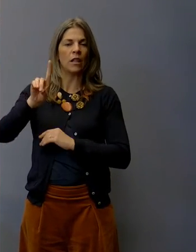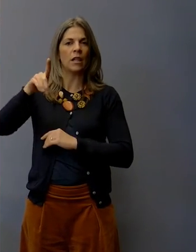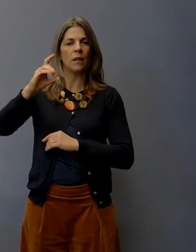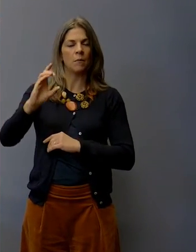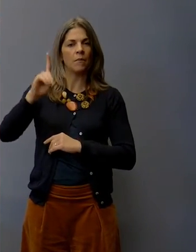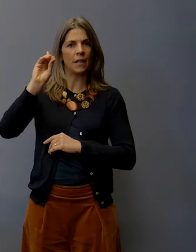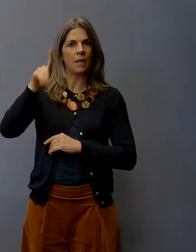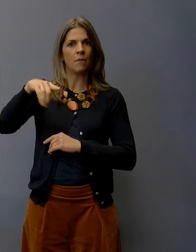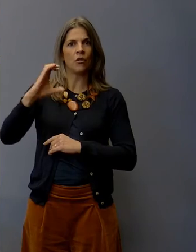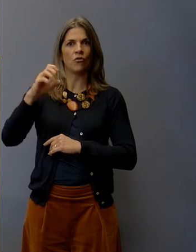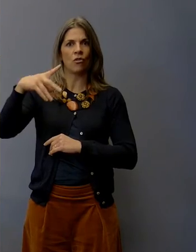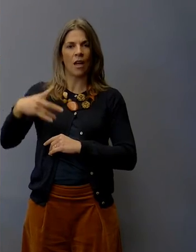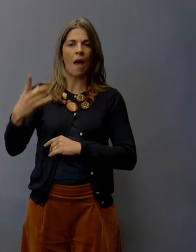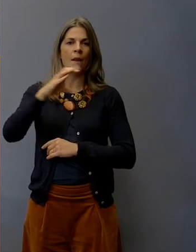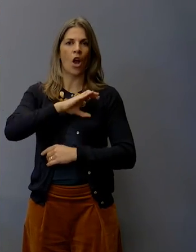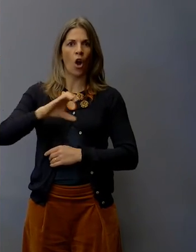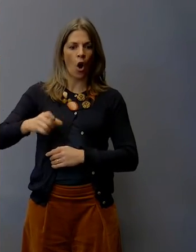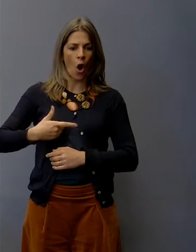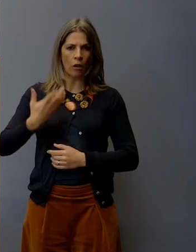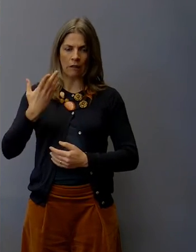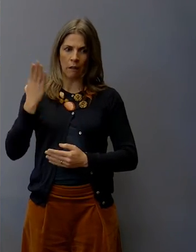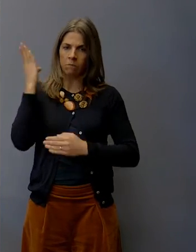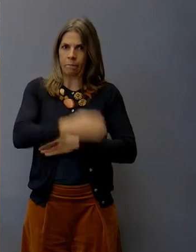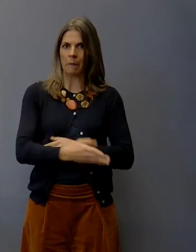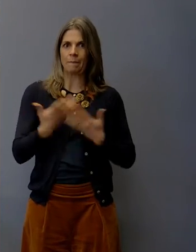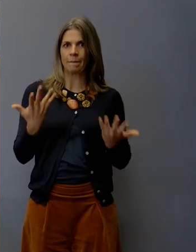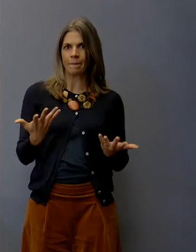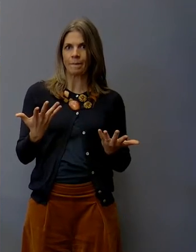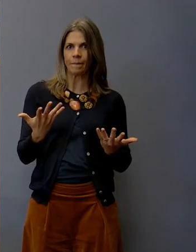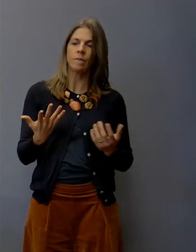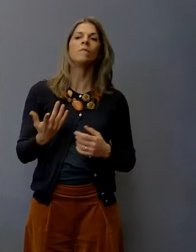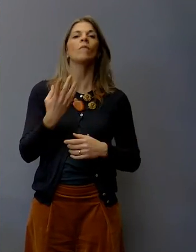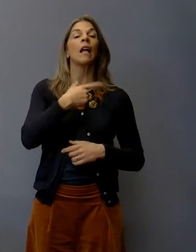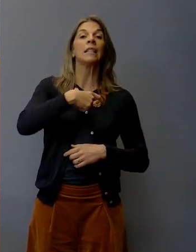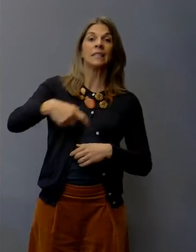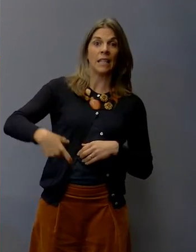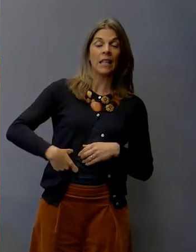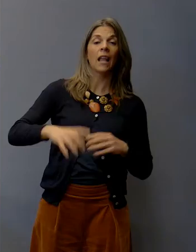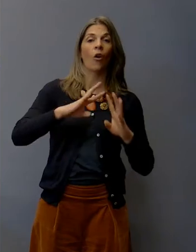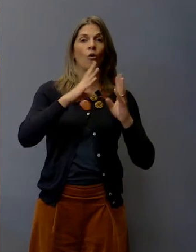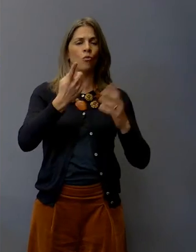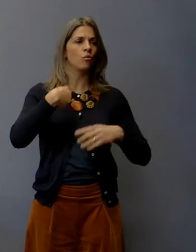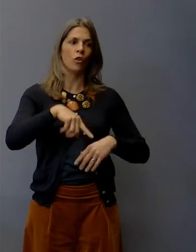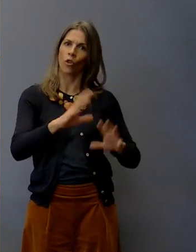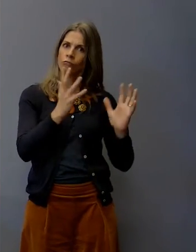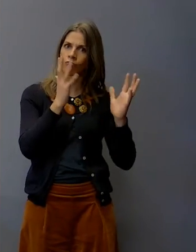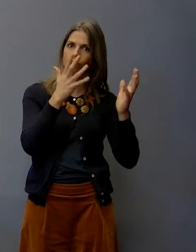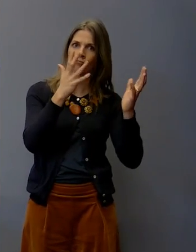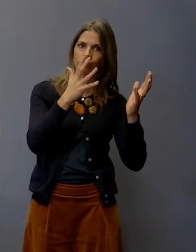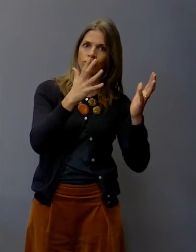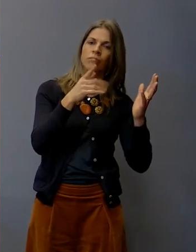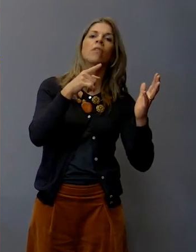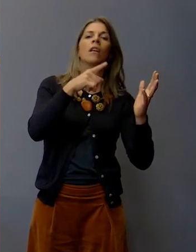il sindaco e la giunta al quale va il nostro plauso hanno dimostrato di essere fortemente attenti